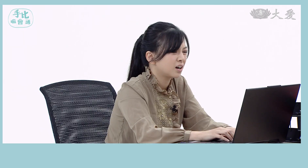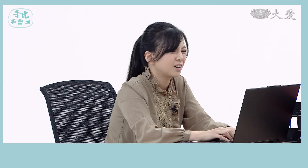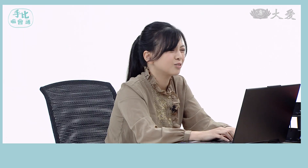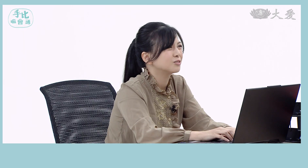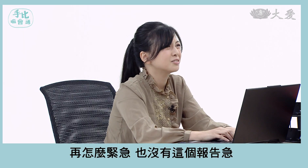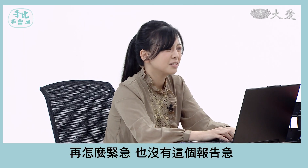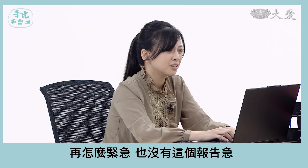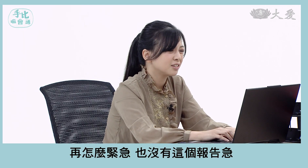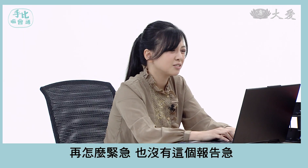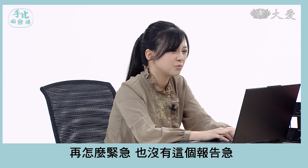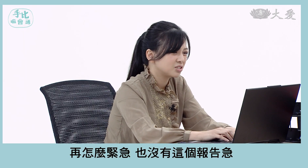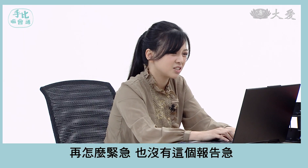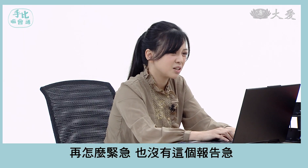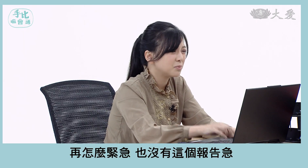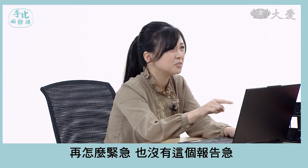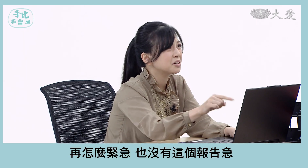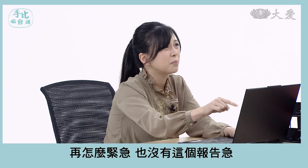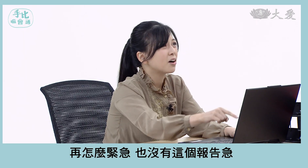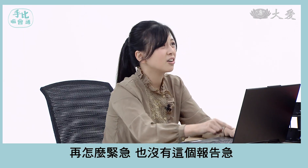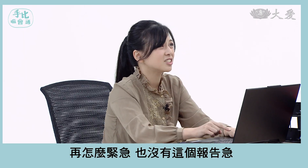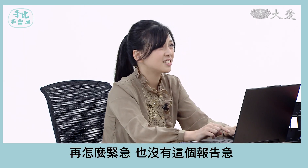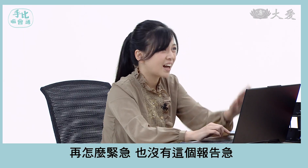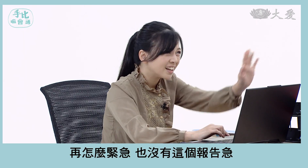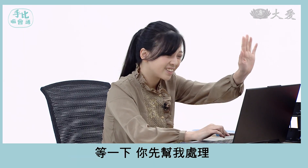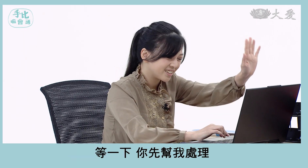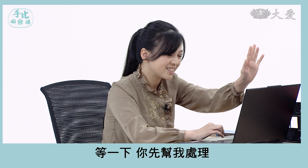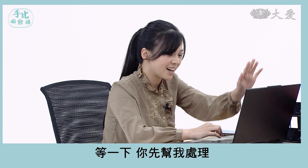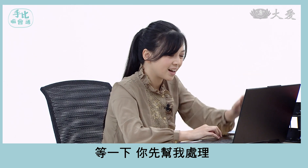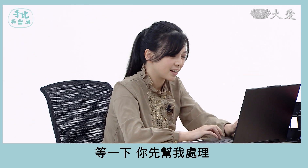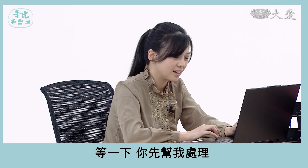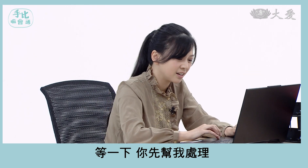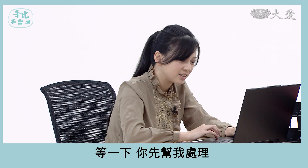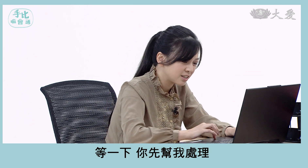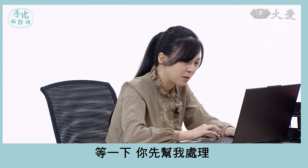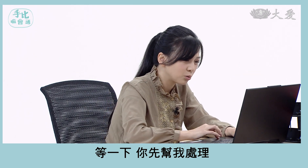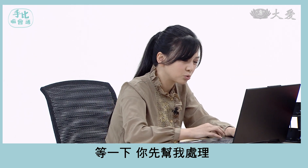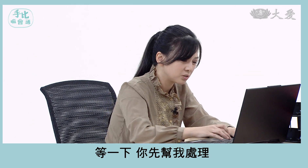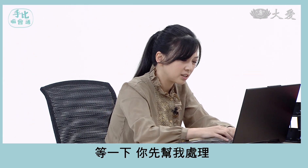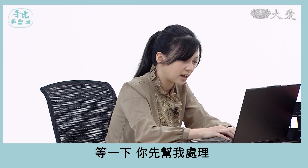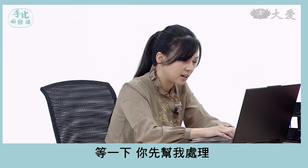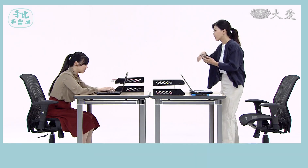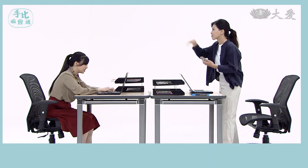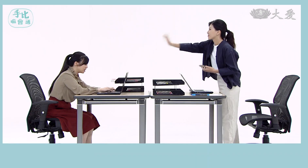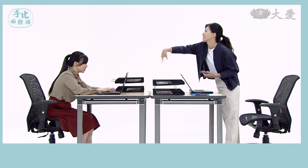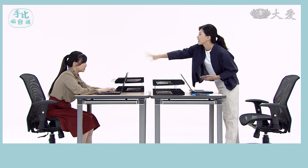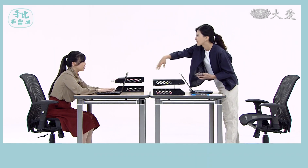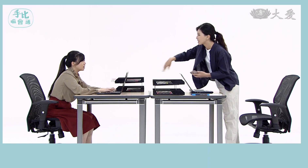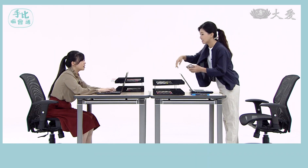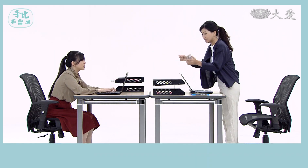哎呦，再怎么急也没有这个报告急啊！等一下，你先帮我处理啦。